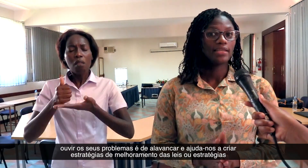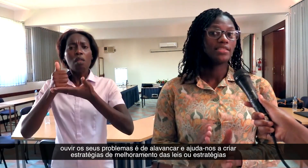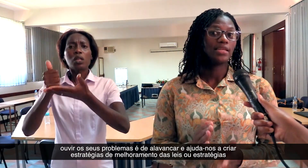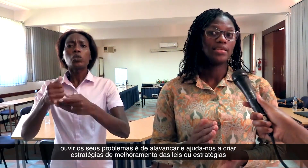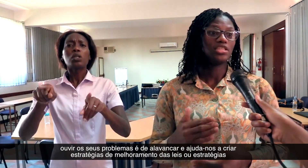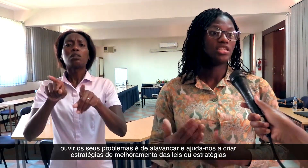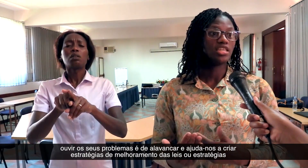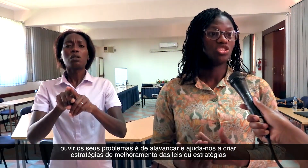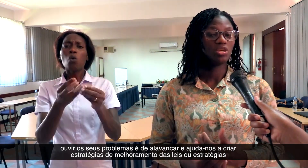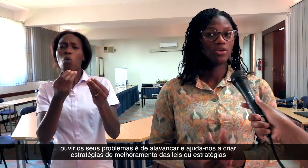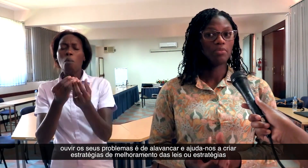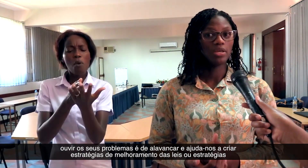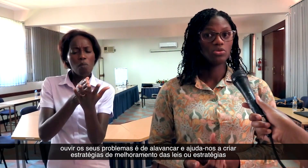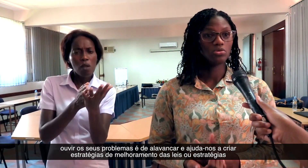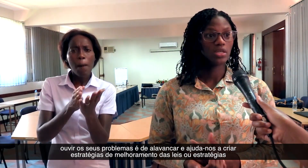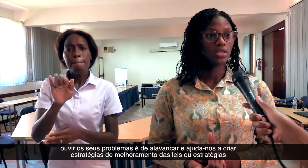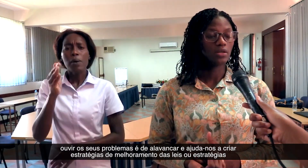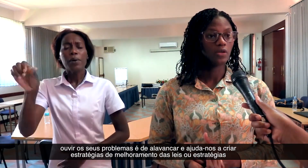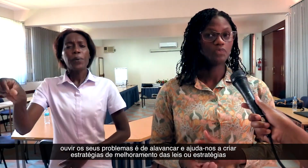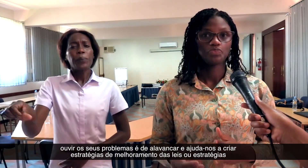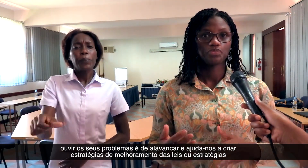criar estratégias de melhoramento